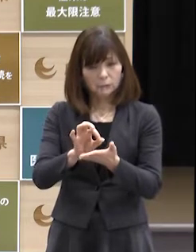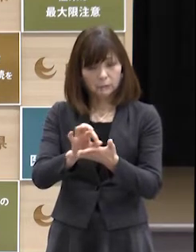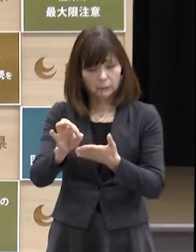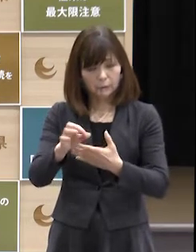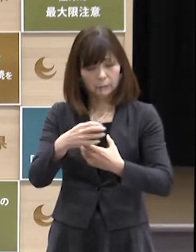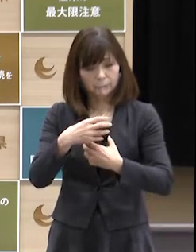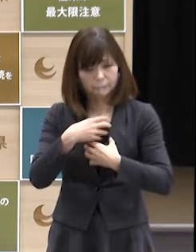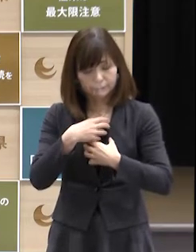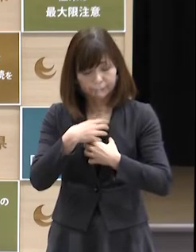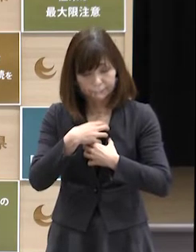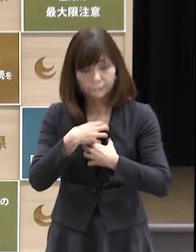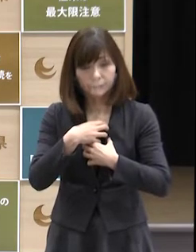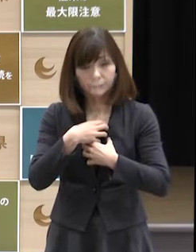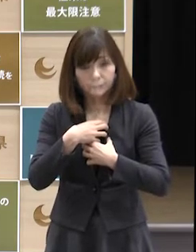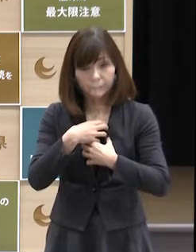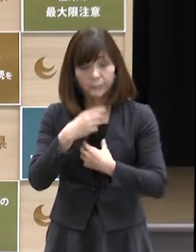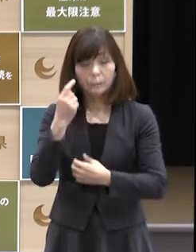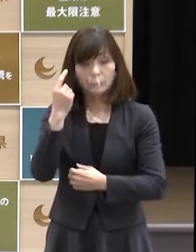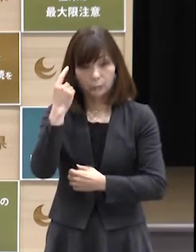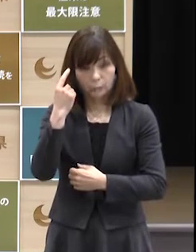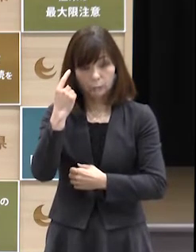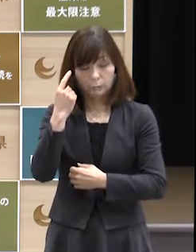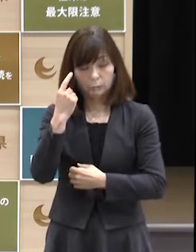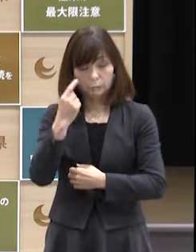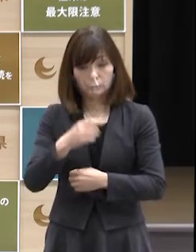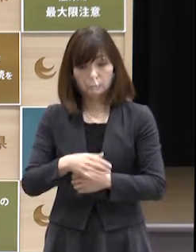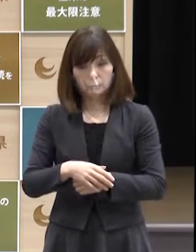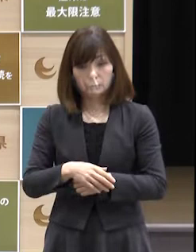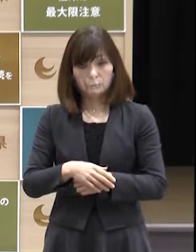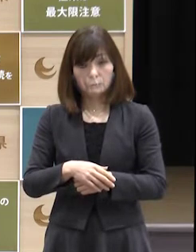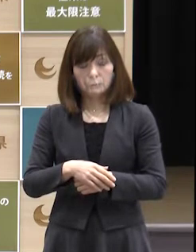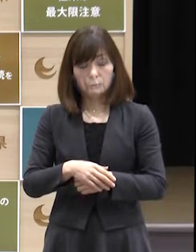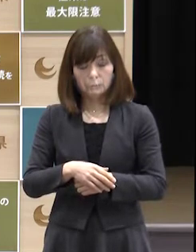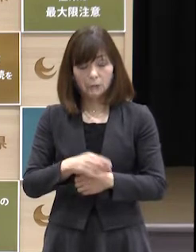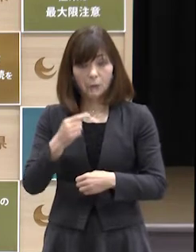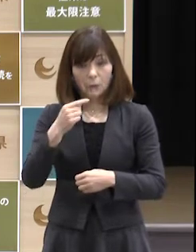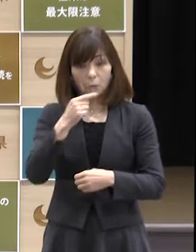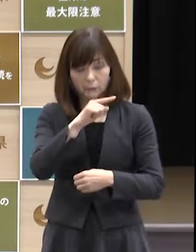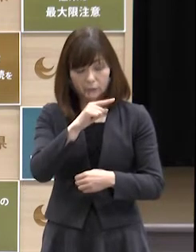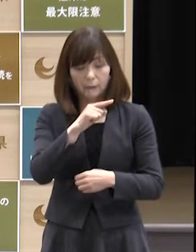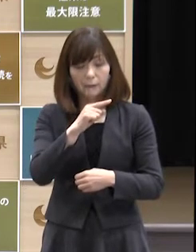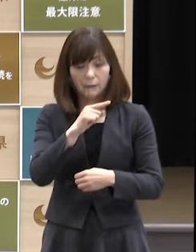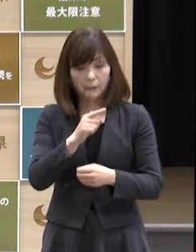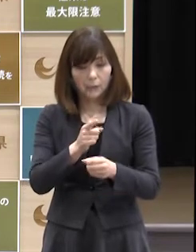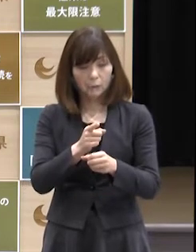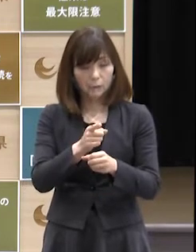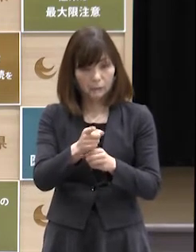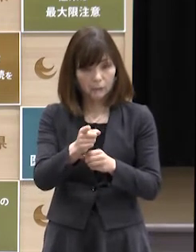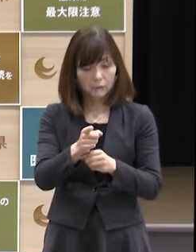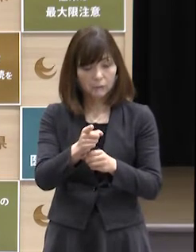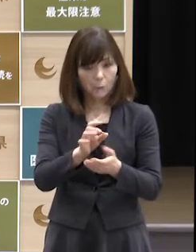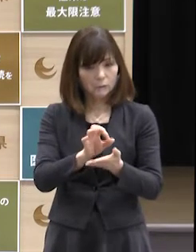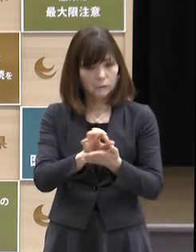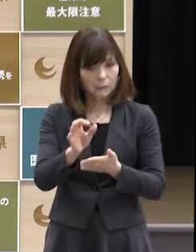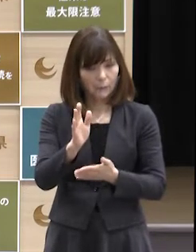れども、本当に使われないという保証はですね、やはりないんではない